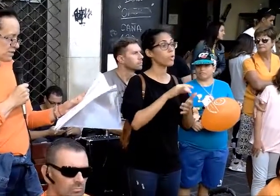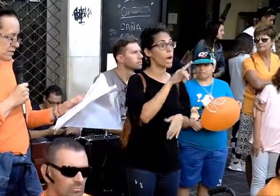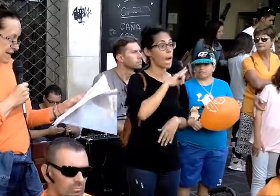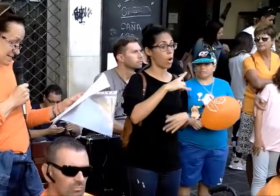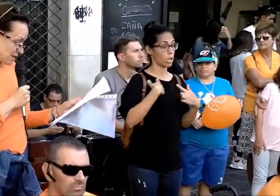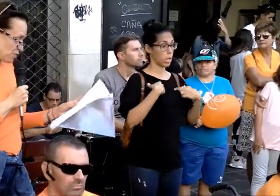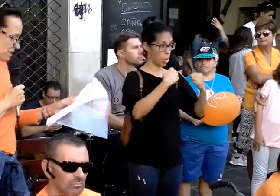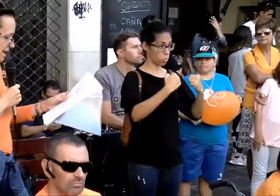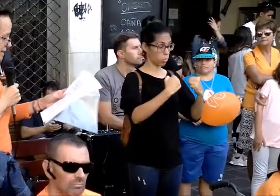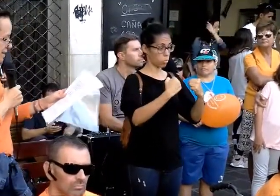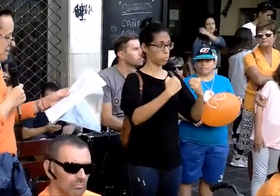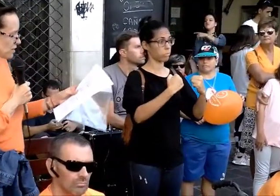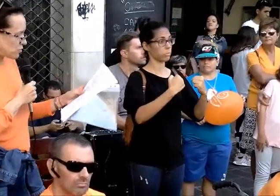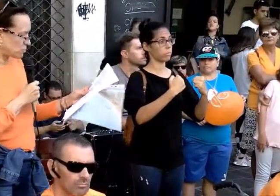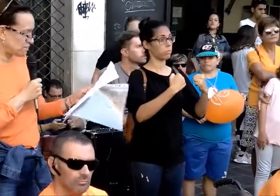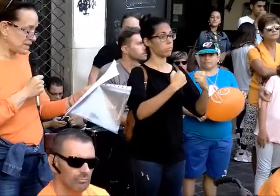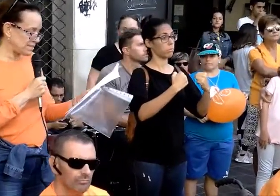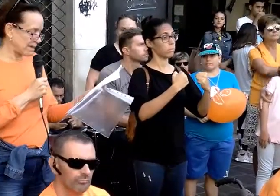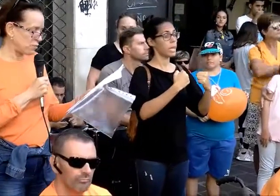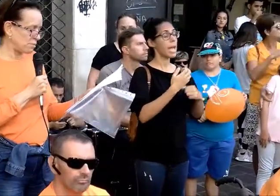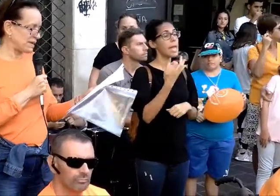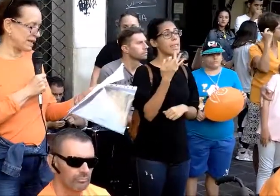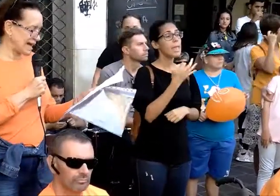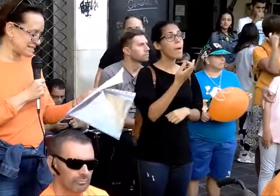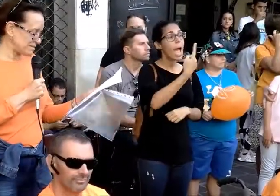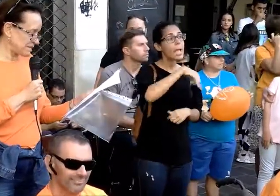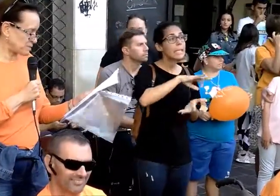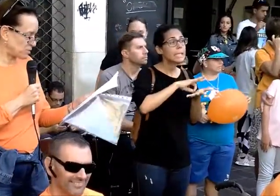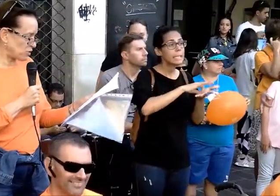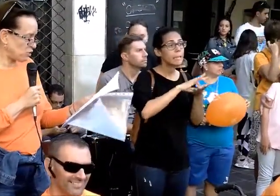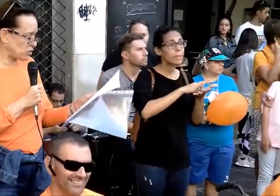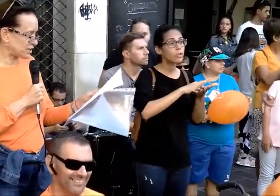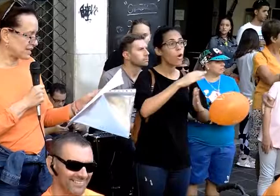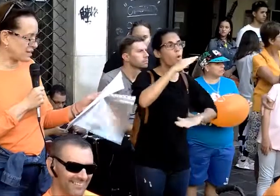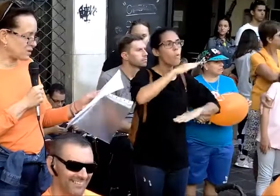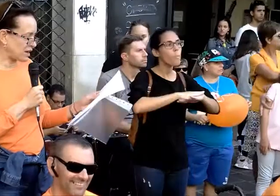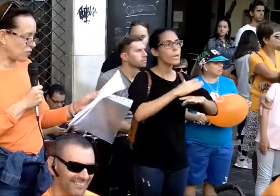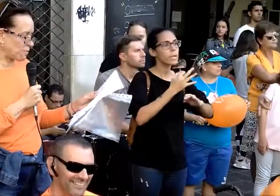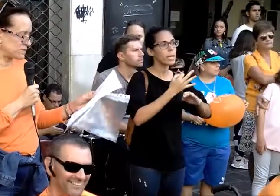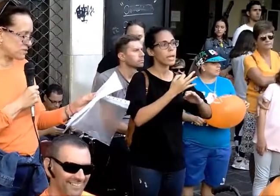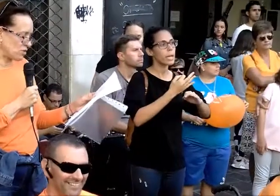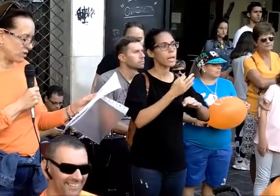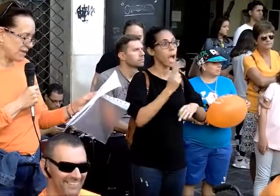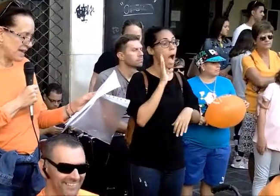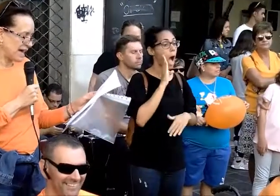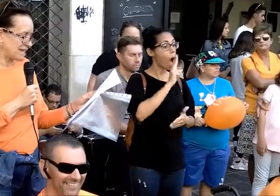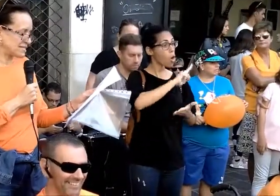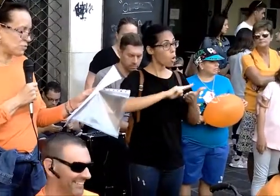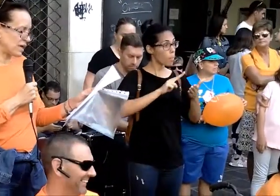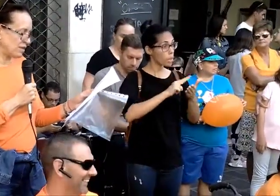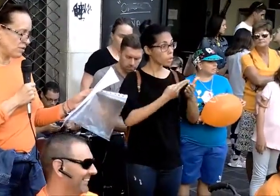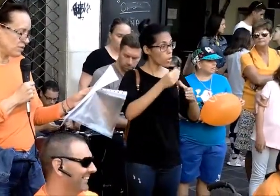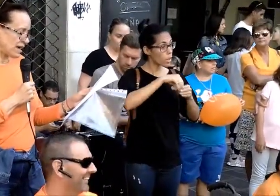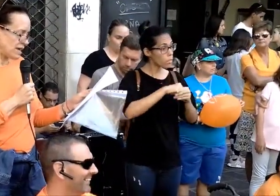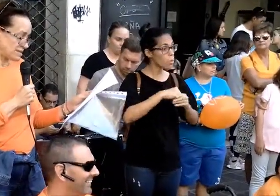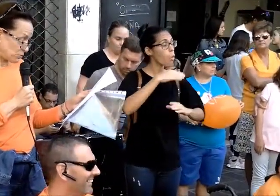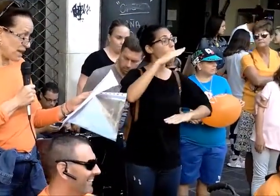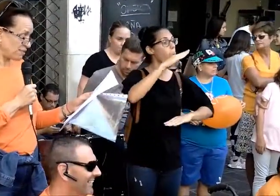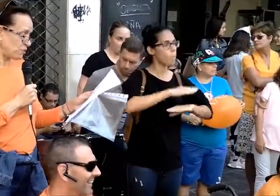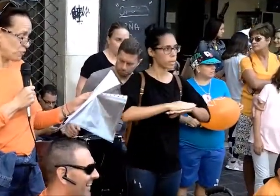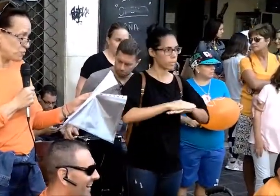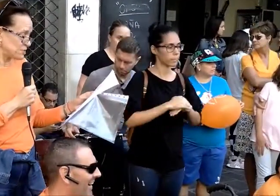la Salud debe cumplir a sí mismo lo ordenado en la Convención asegurando